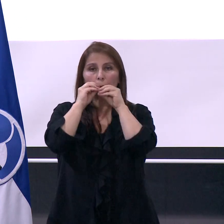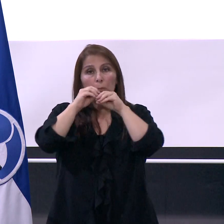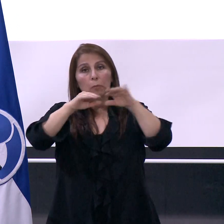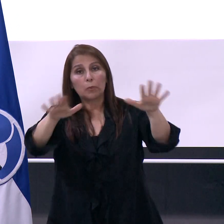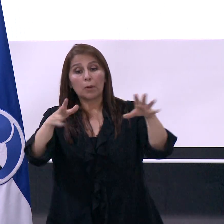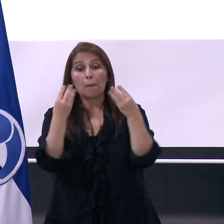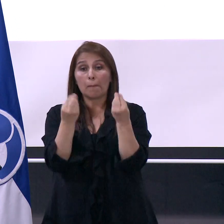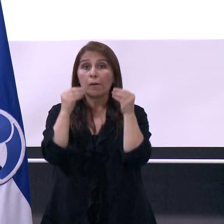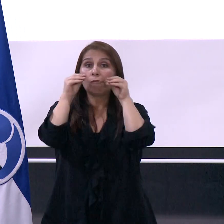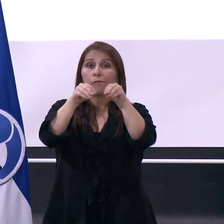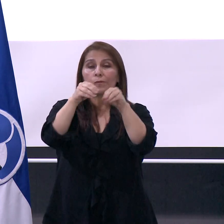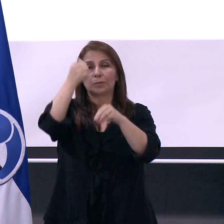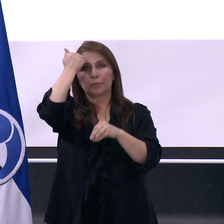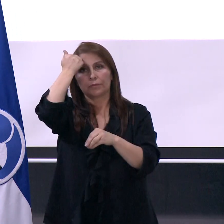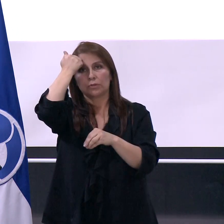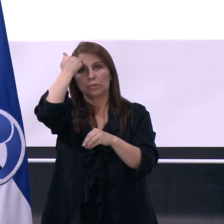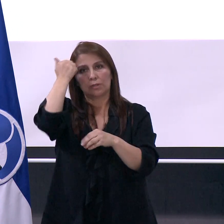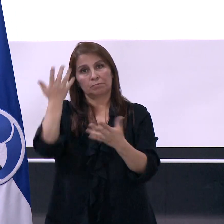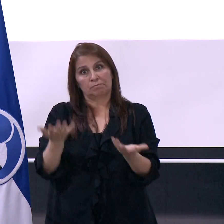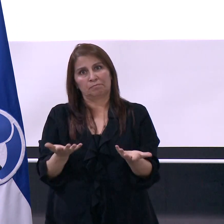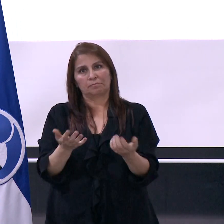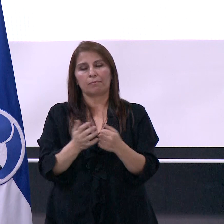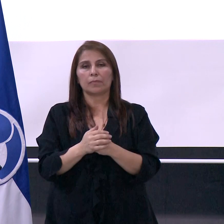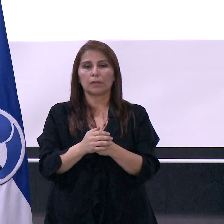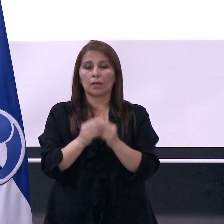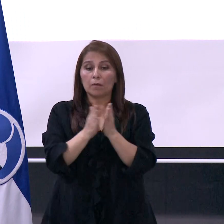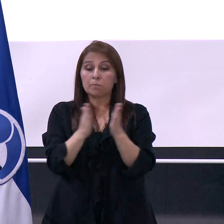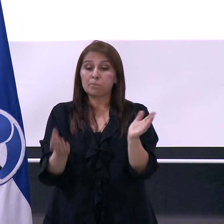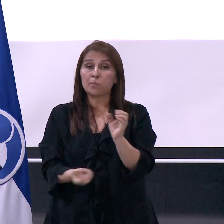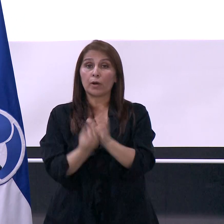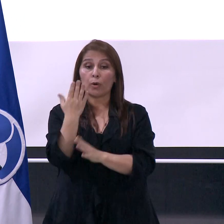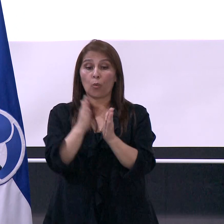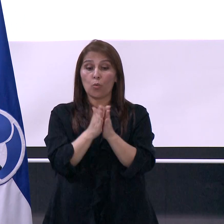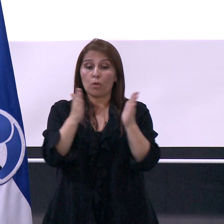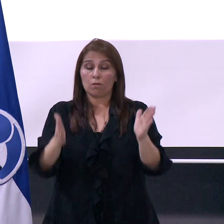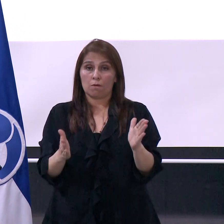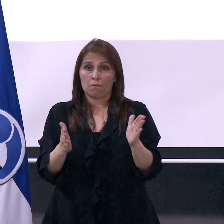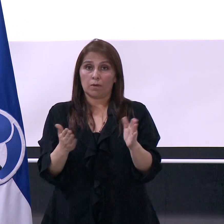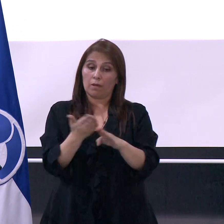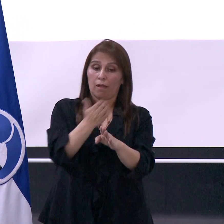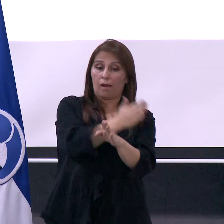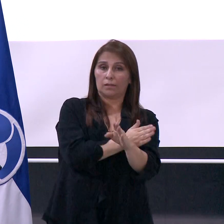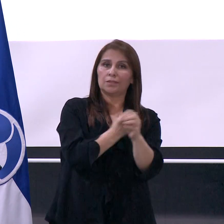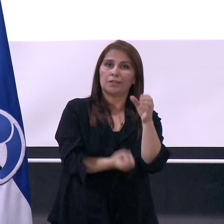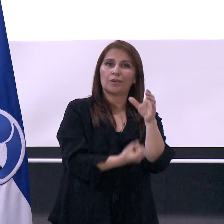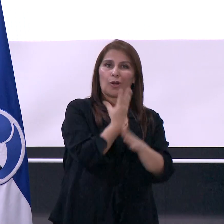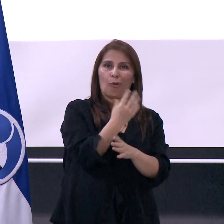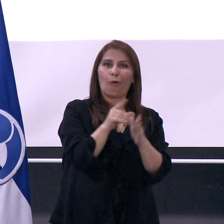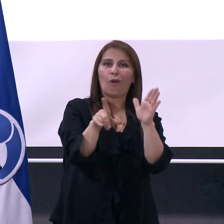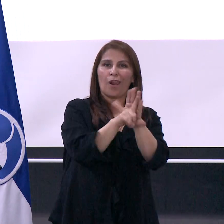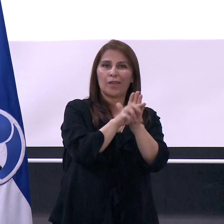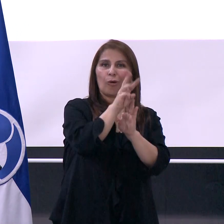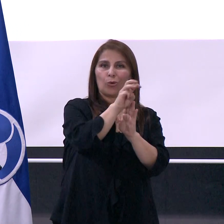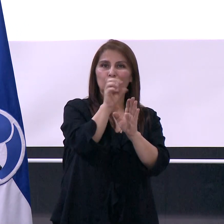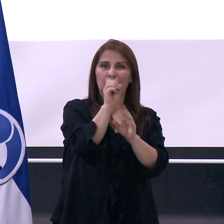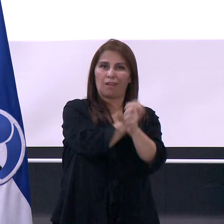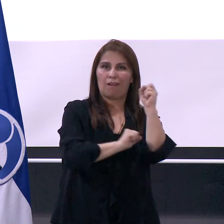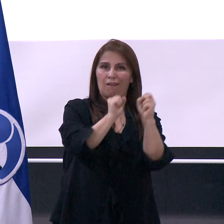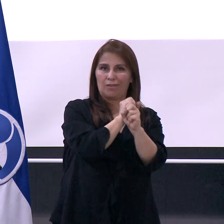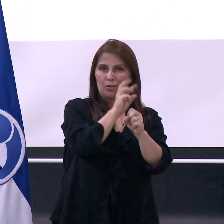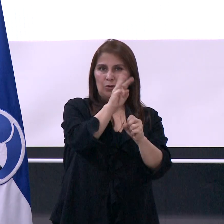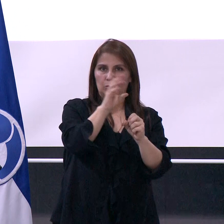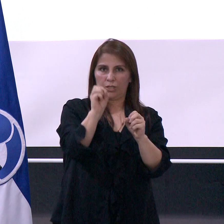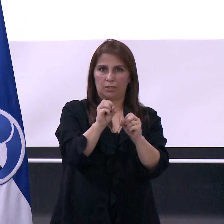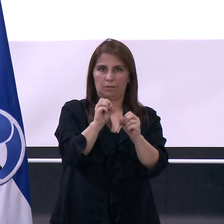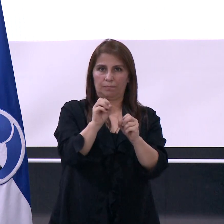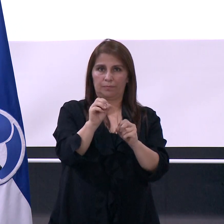formación de maestros se consolidó una etapa que había comenzado con la ley de 80 del 80 de distanciamiento